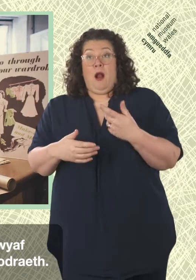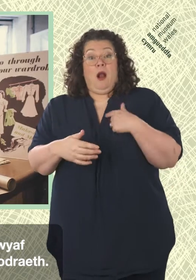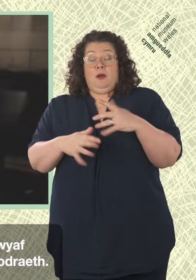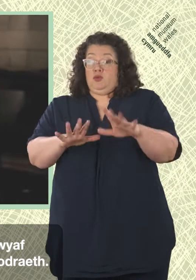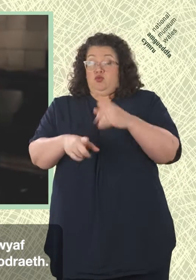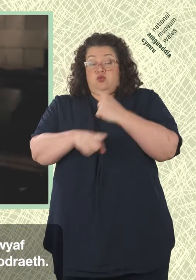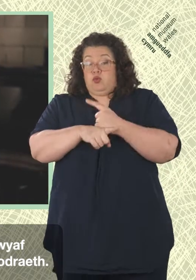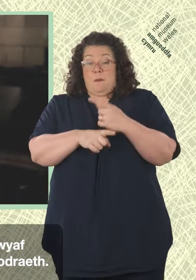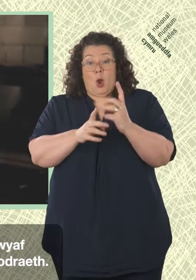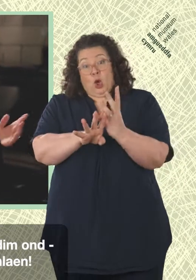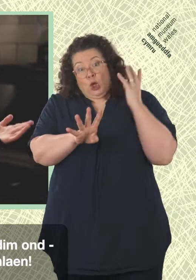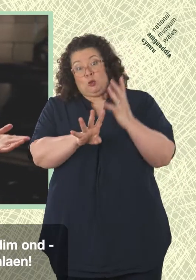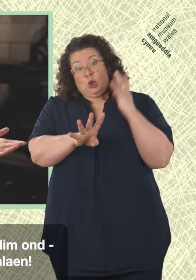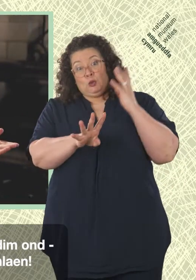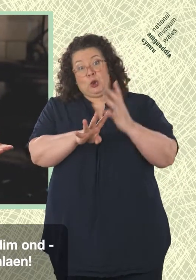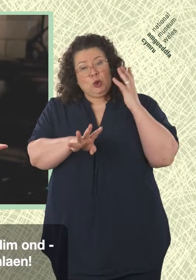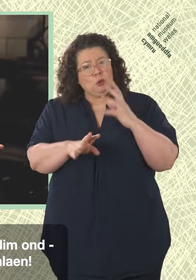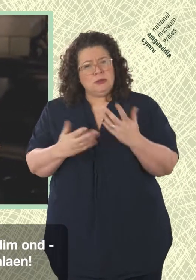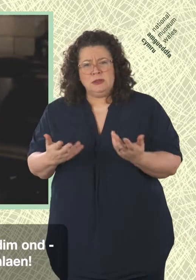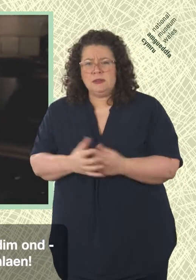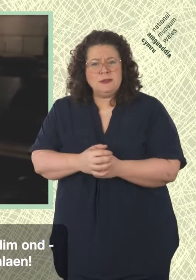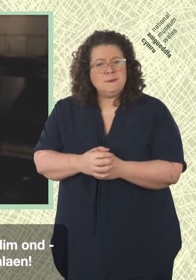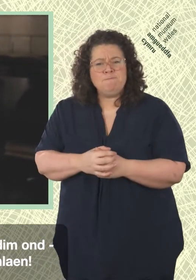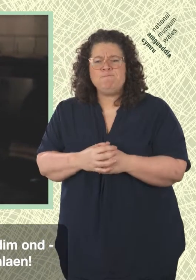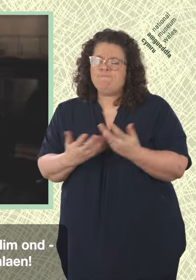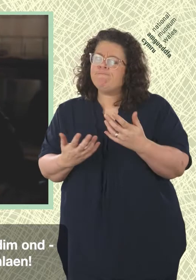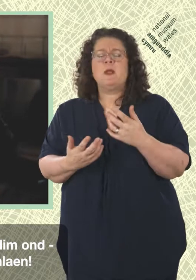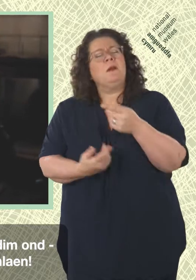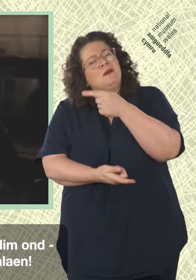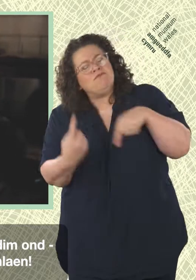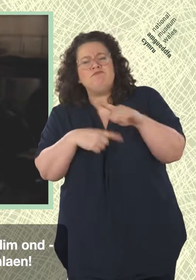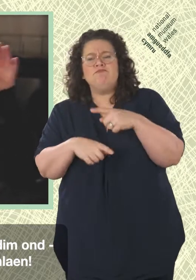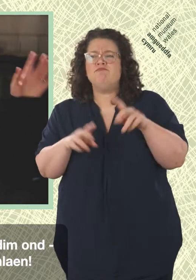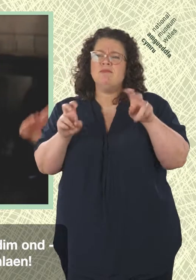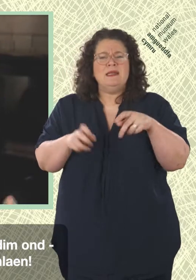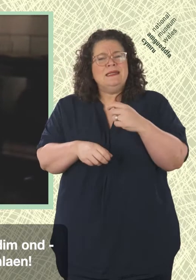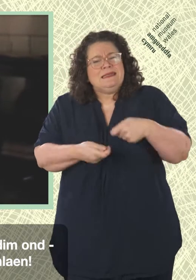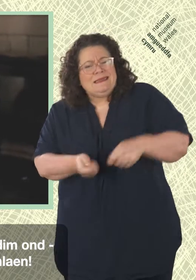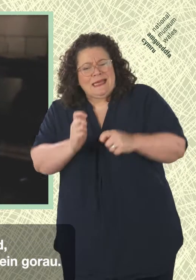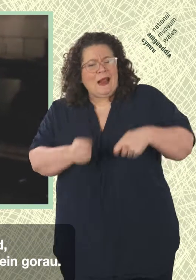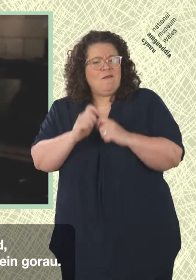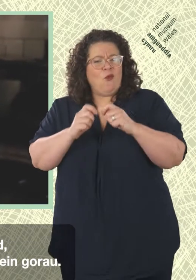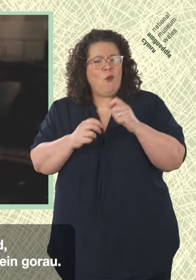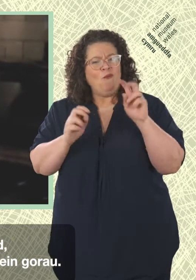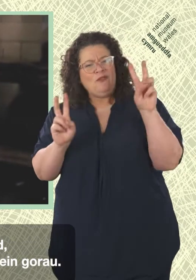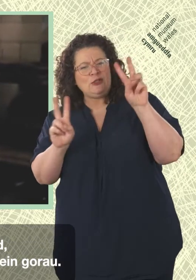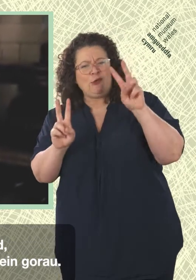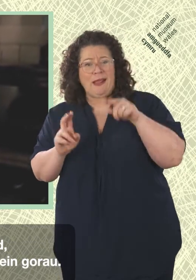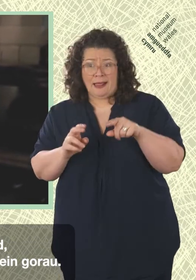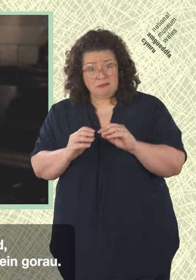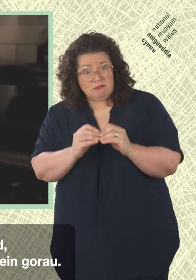Llywodraeth. 3 pint o llath, ham, dim ond, gallwn ni mynd ymlaen. Mae'n rili